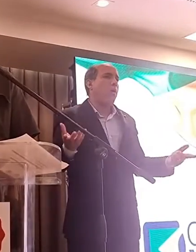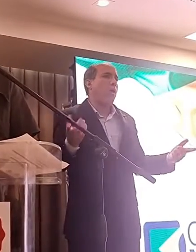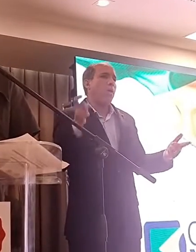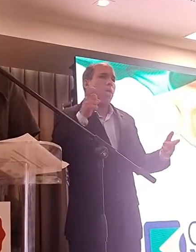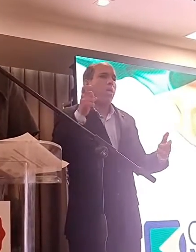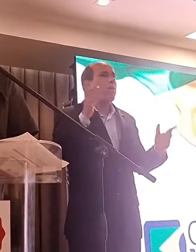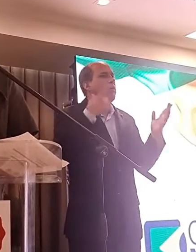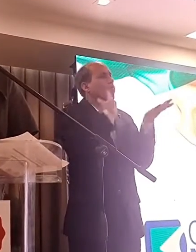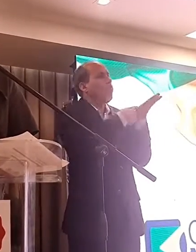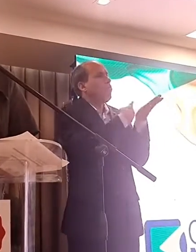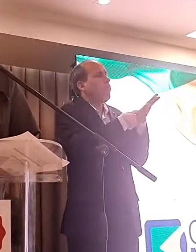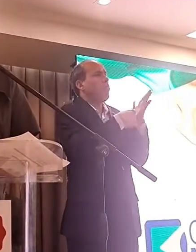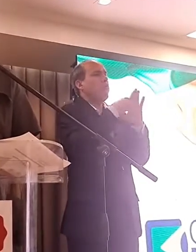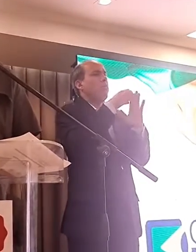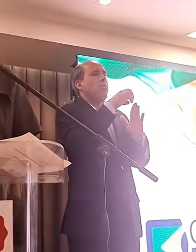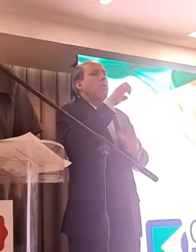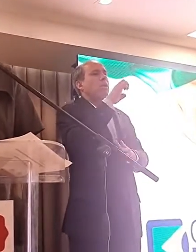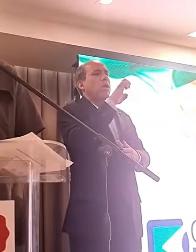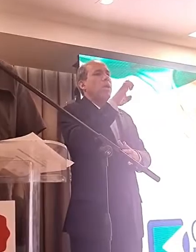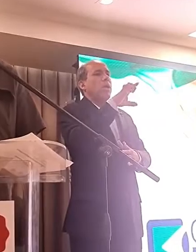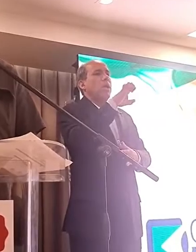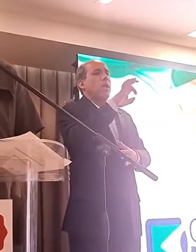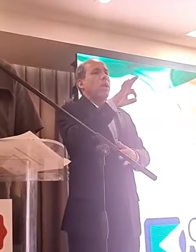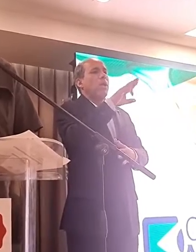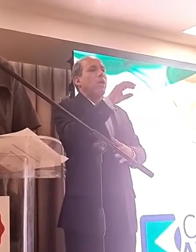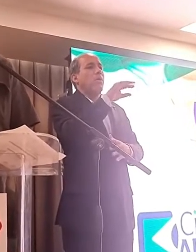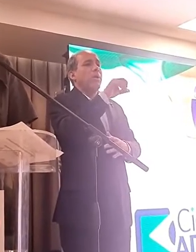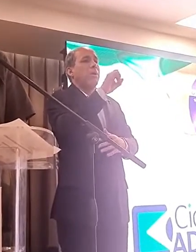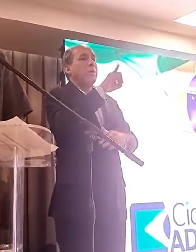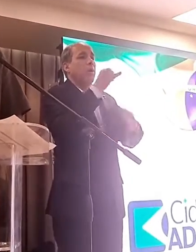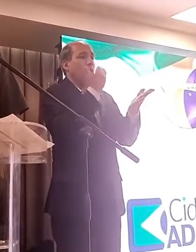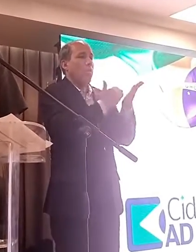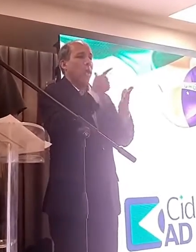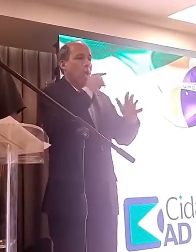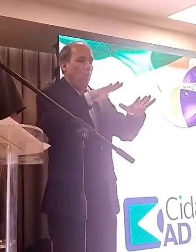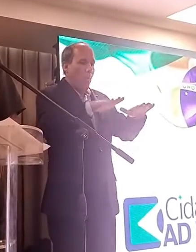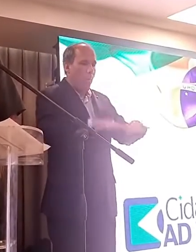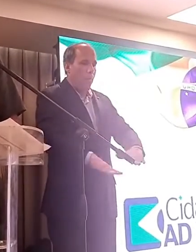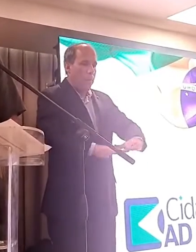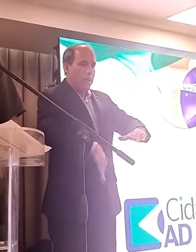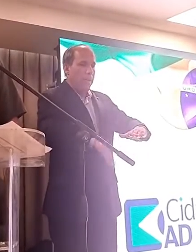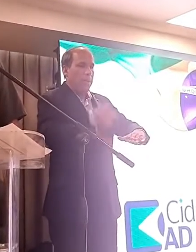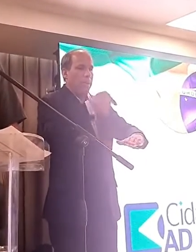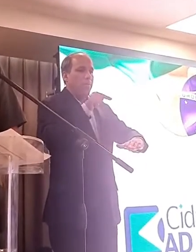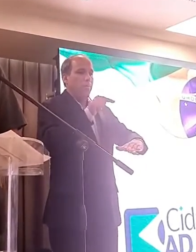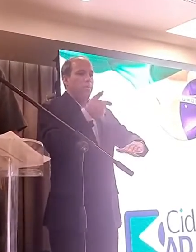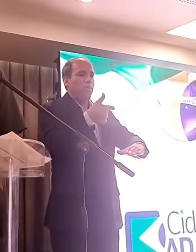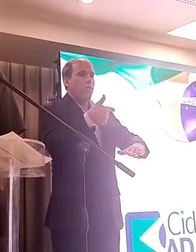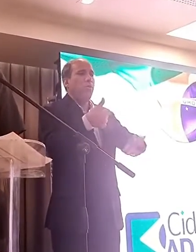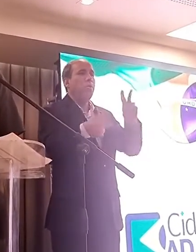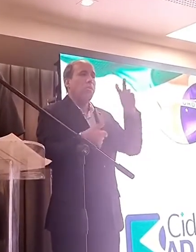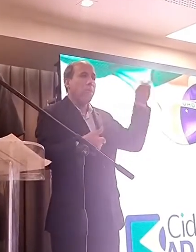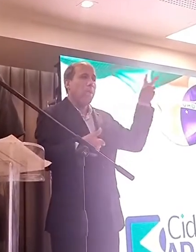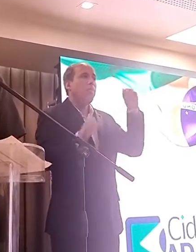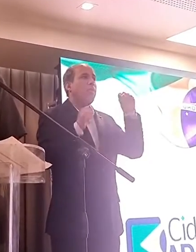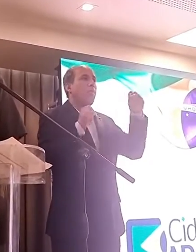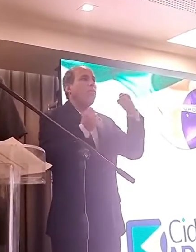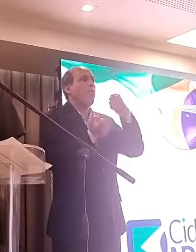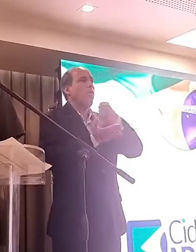Eletrobras, que quando ameaçar baixar a cota 762, já pode de imediato